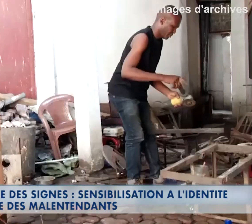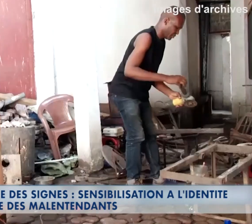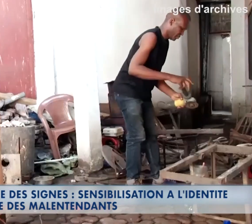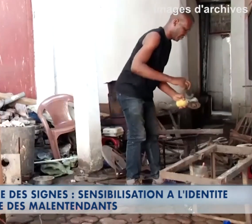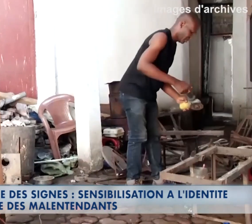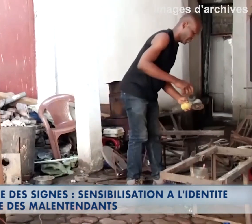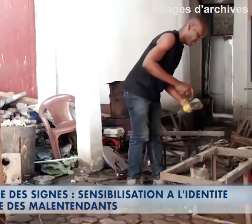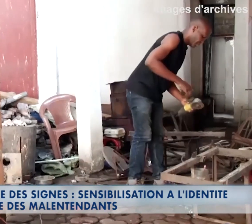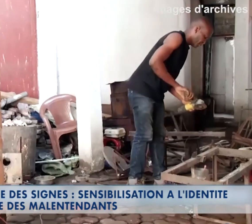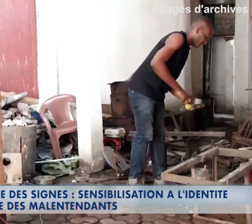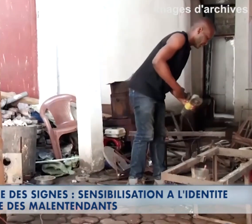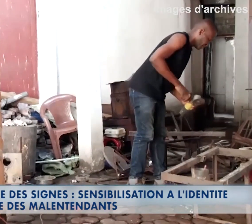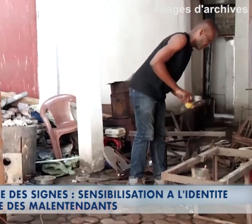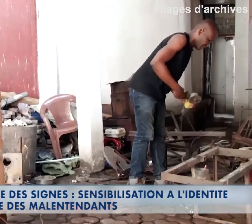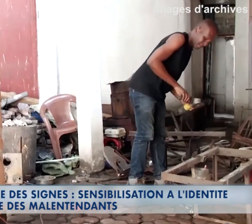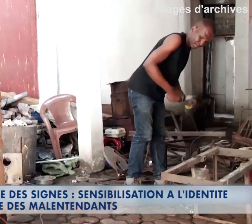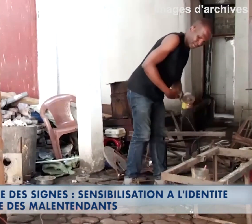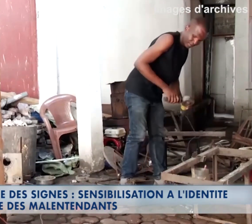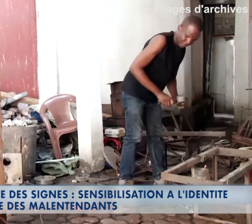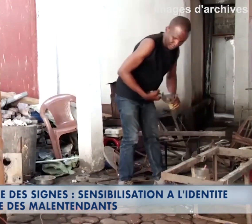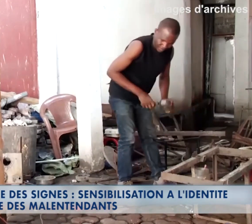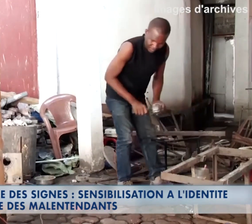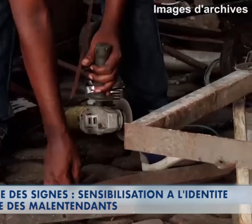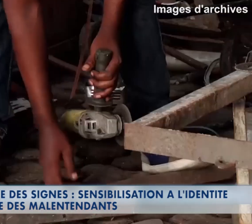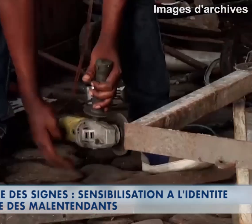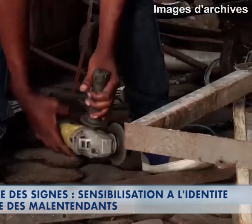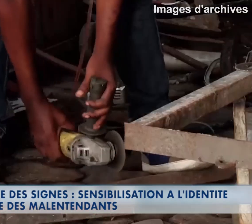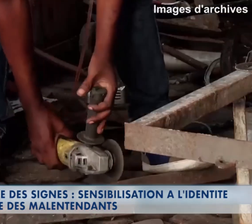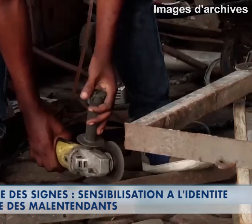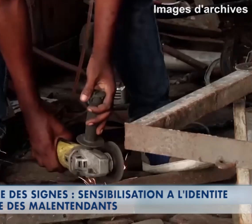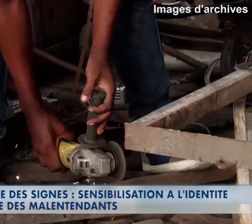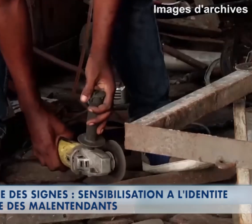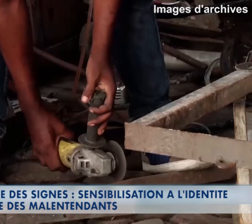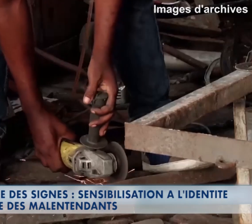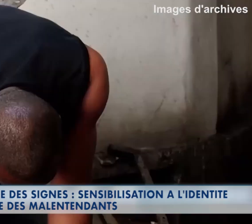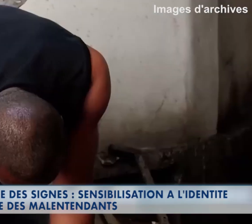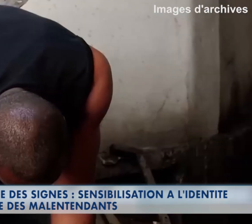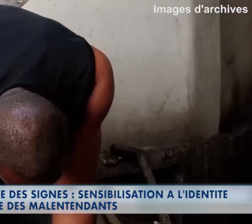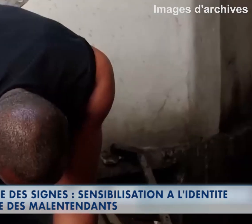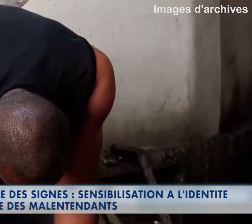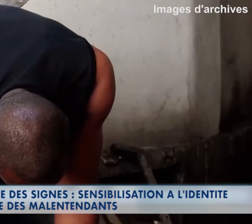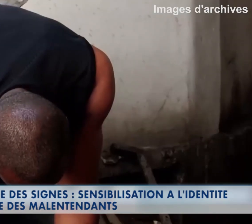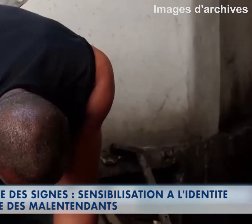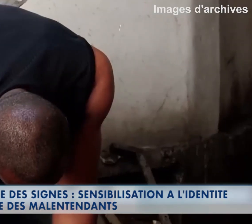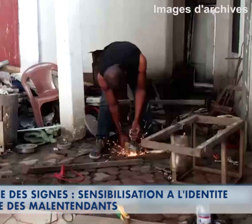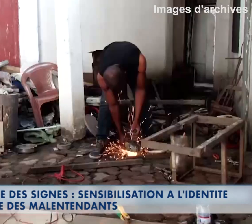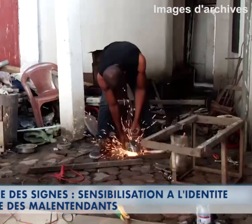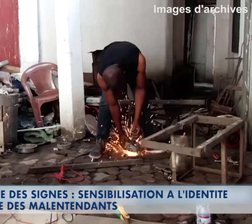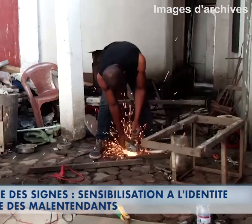s'inscrit dans la débrouille pour entretenir sa famille. Ce sourd mioué a conscience que ses mains et sa tête peuvent combler